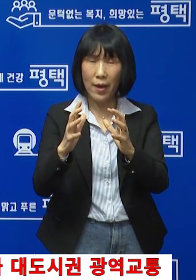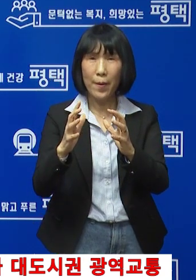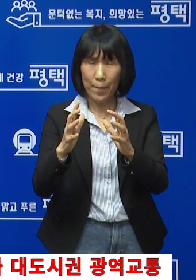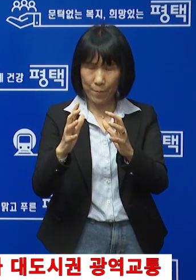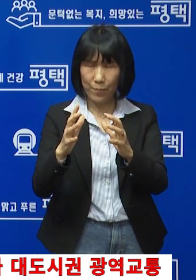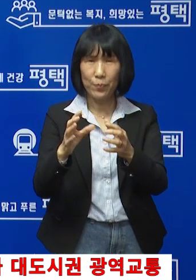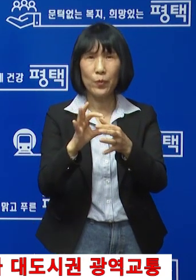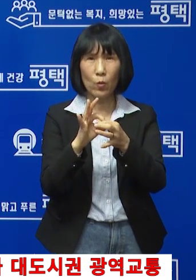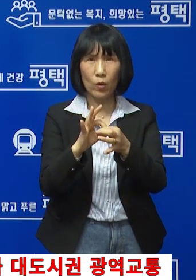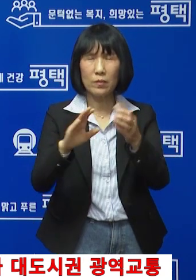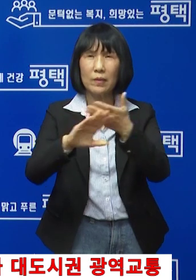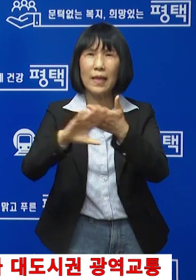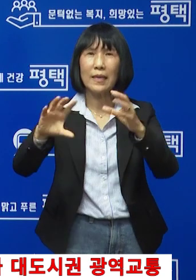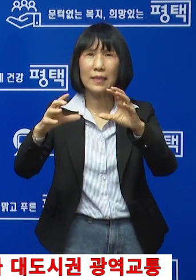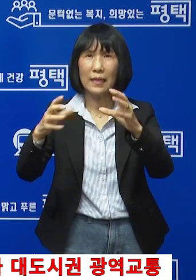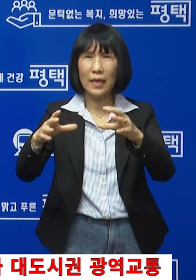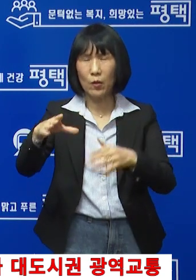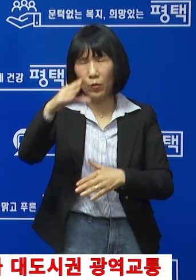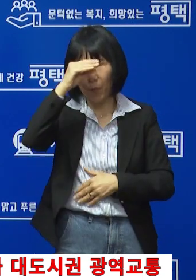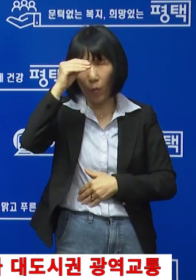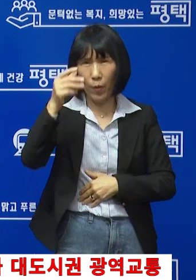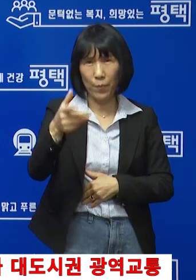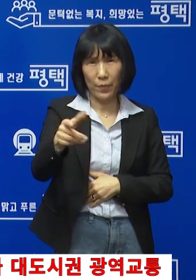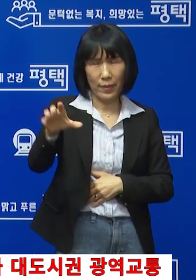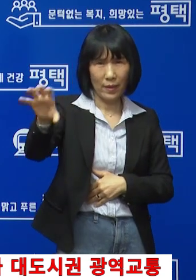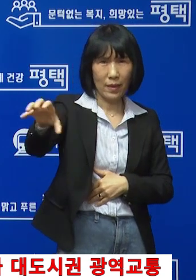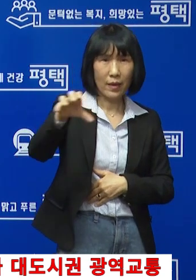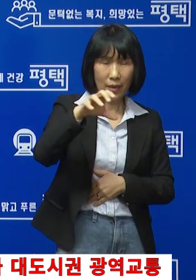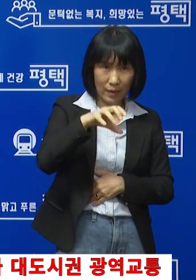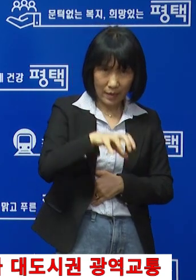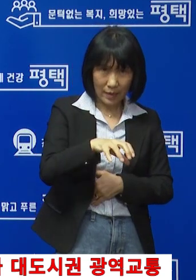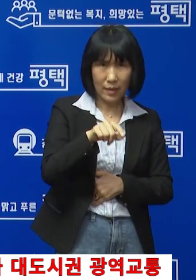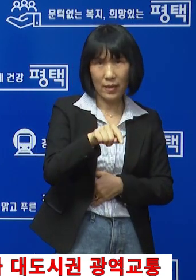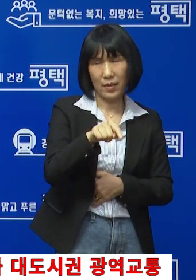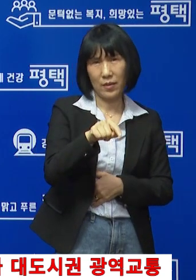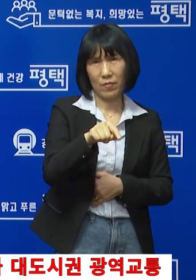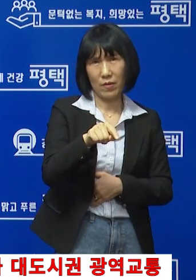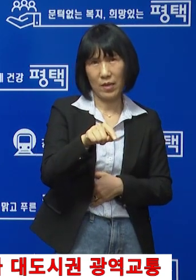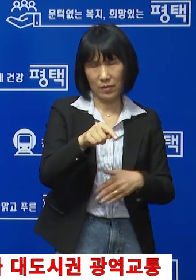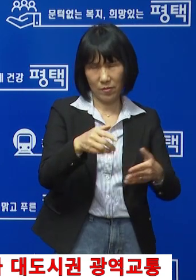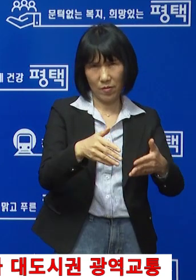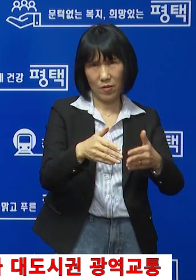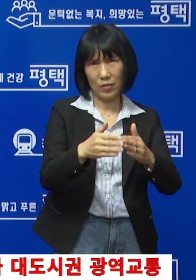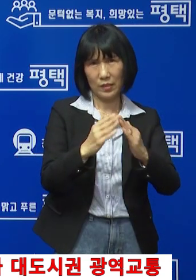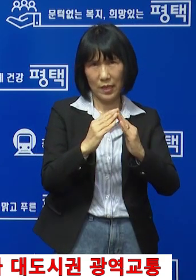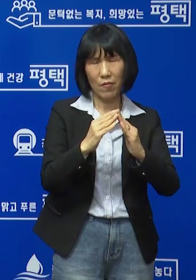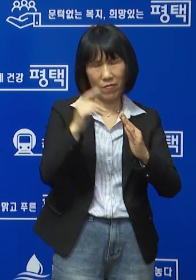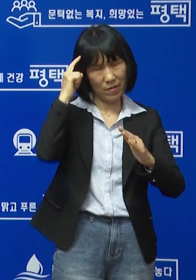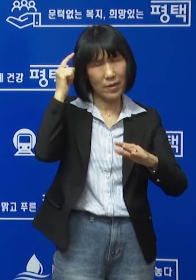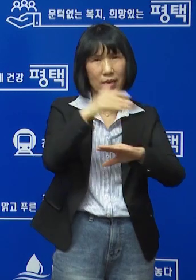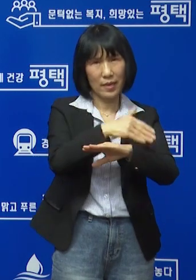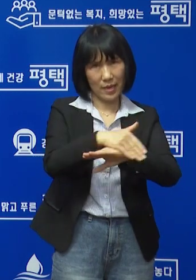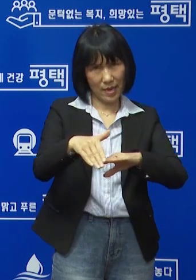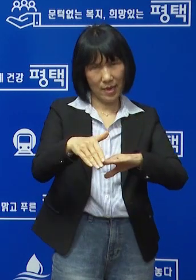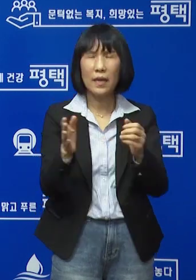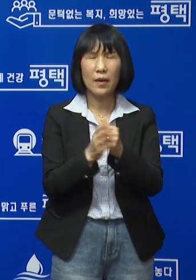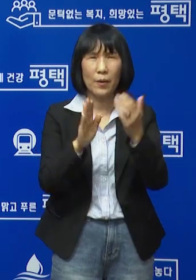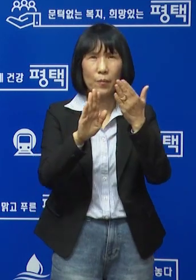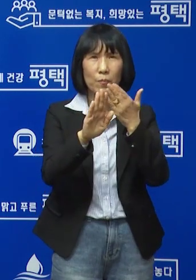외국 사례라든지 타시군의 뭐 딴 데 사례를 검토할 상황이 있다면 저희들 벤치마킹도 검토할 그런 추진할 그런 계획을 갖고